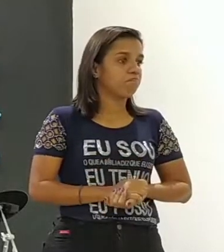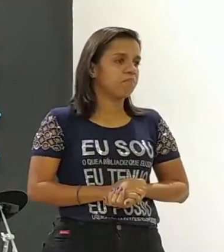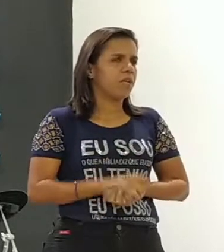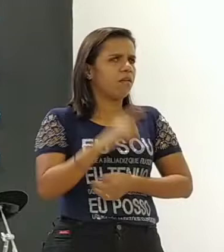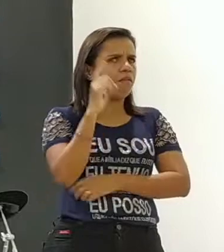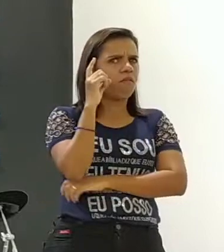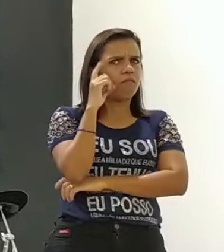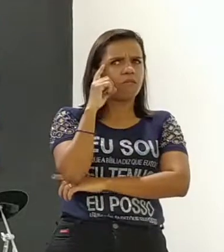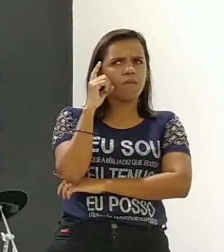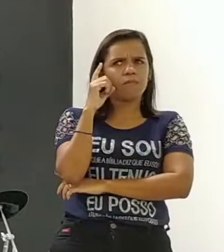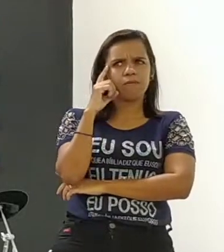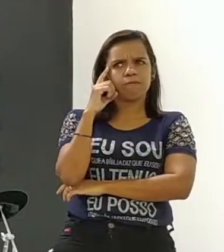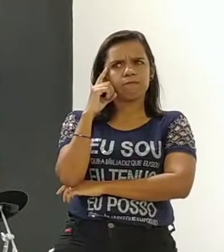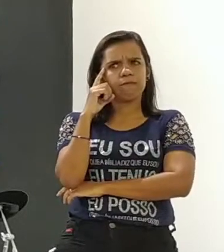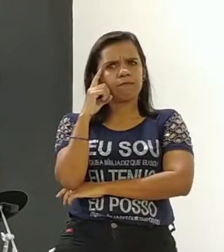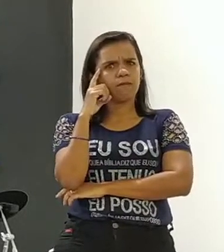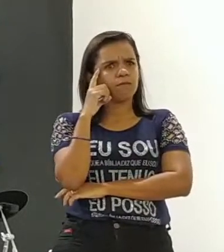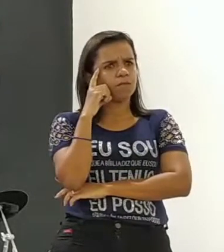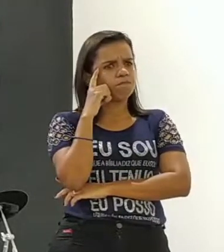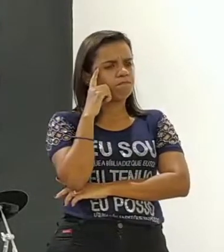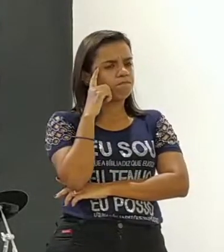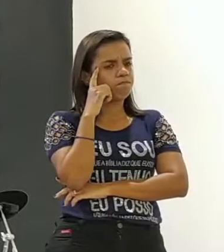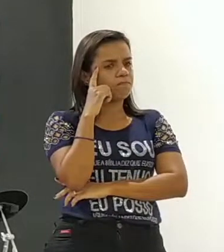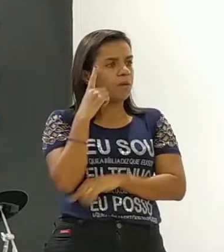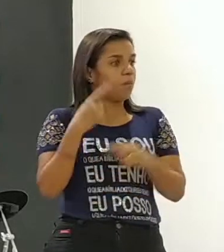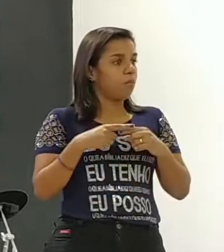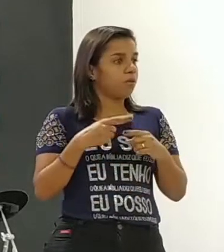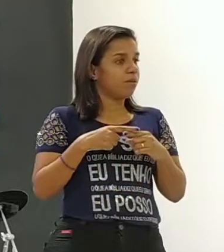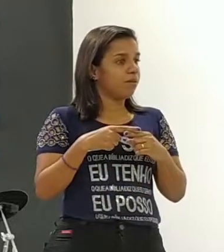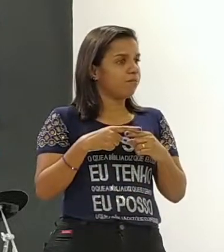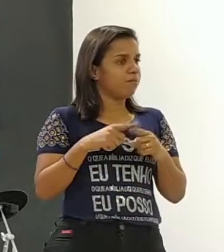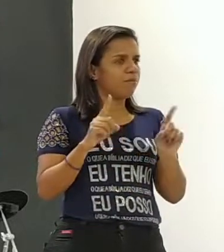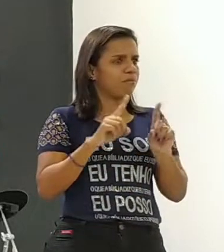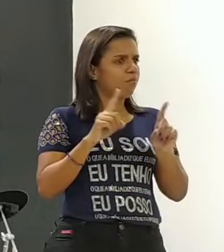E eu fiquei pensando naquilo ali, porque eu não estava em paz.